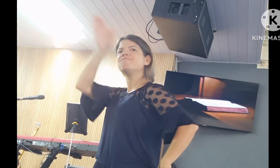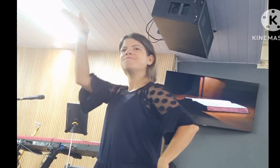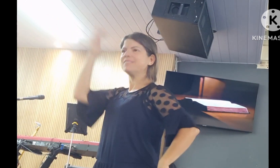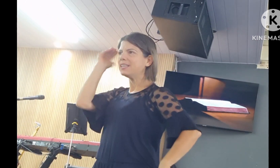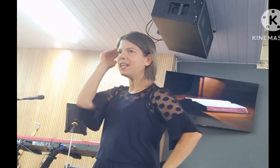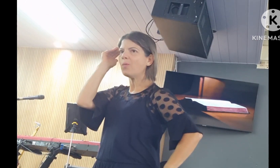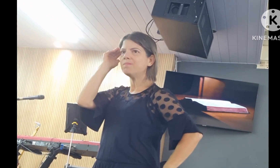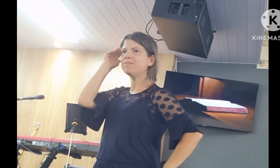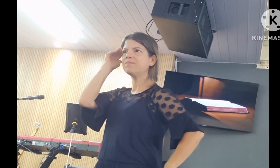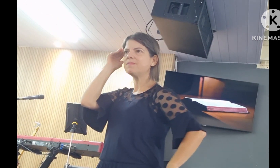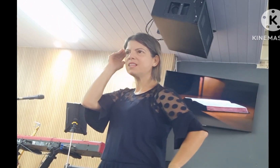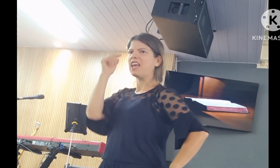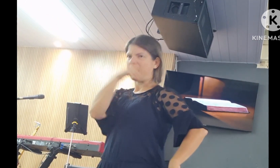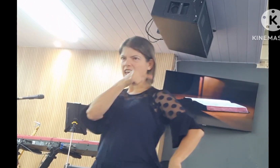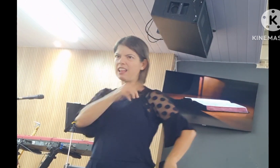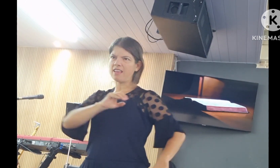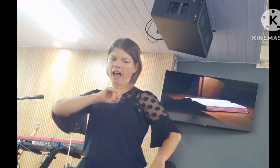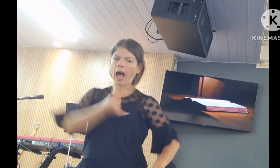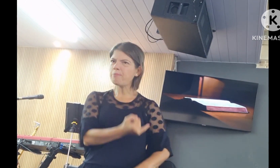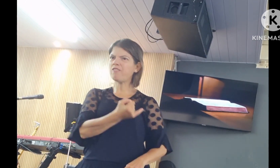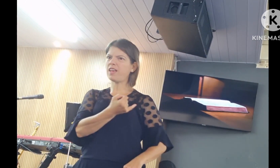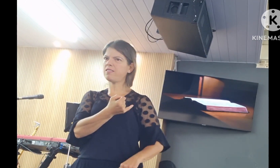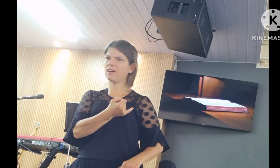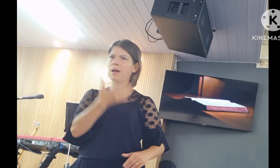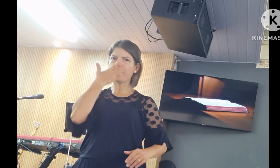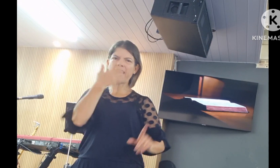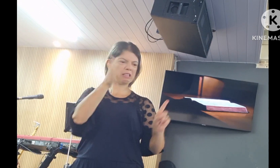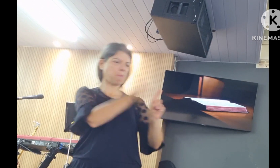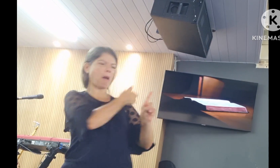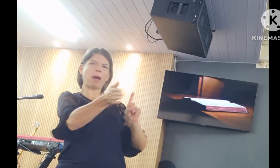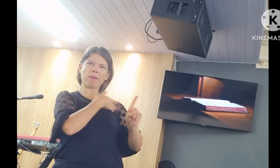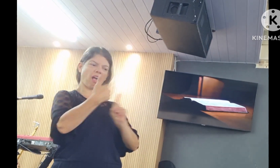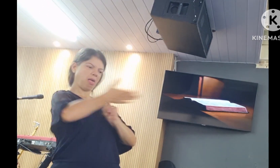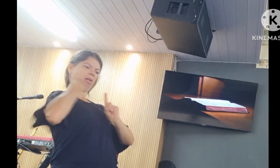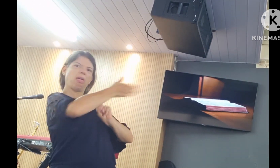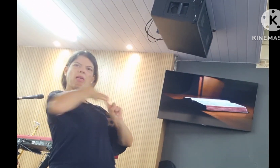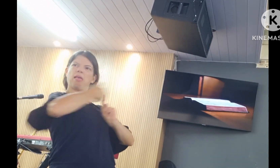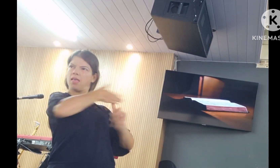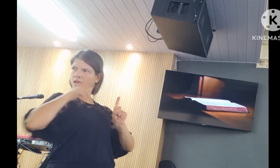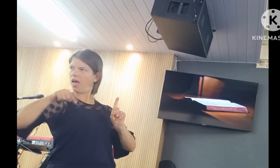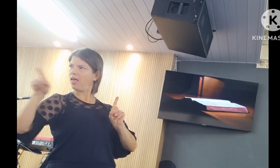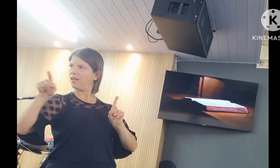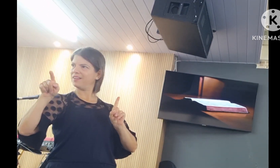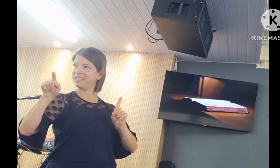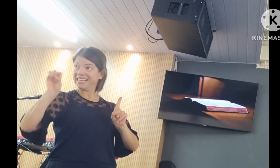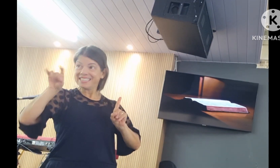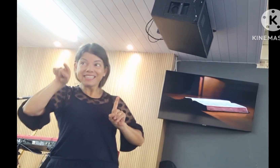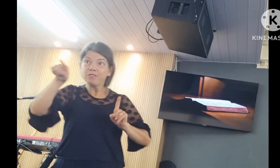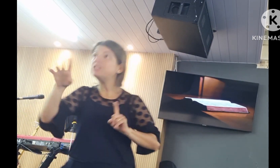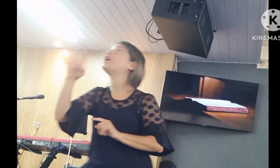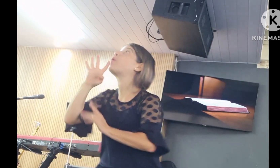não. Ele não engana, ele não te tapeia, ele não leva você